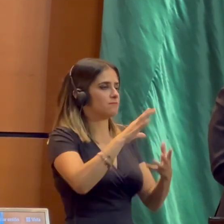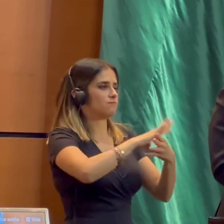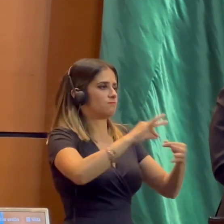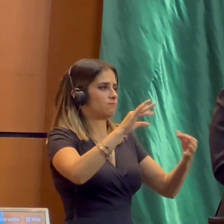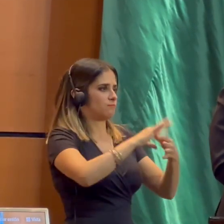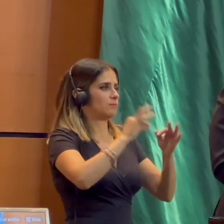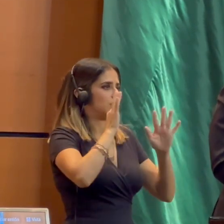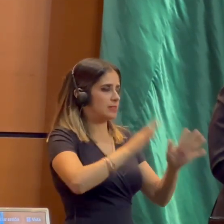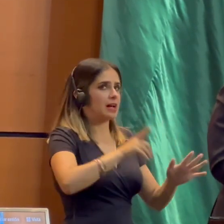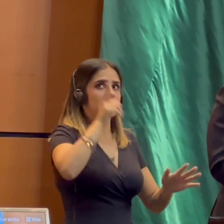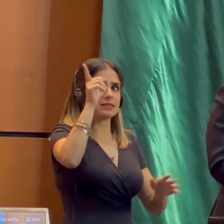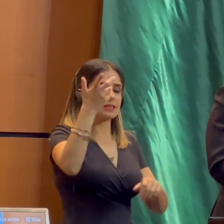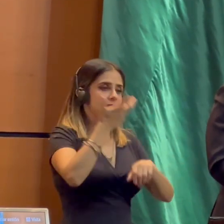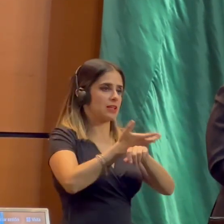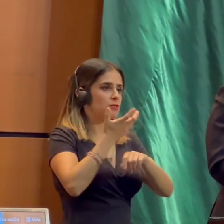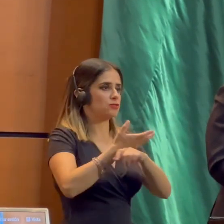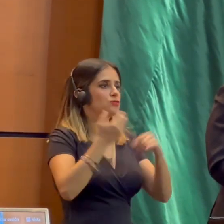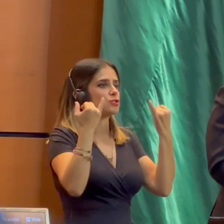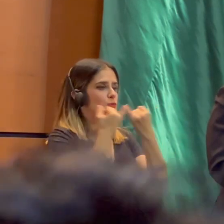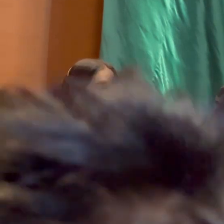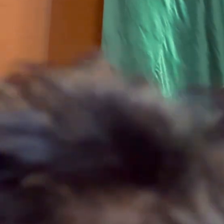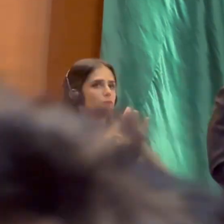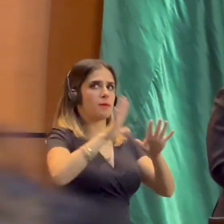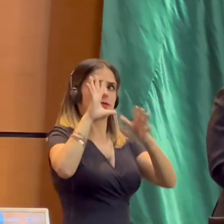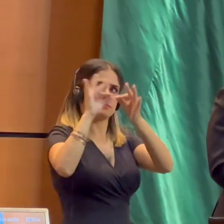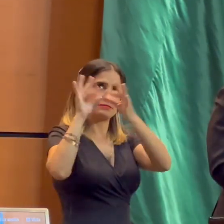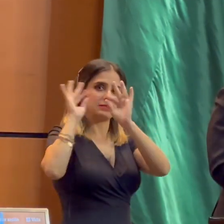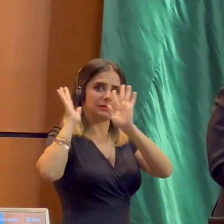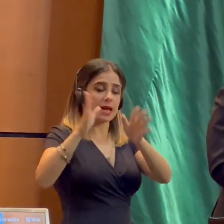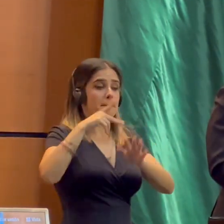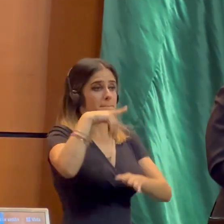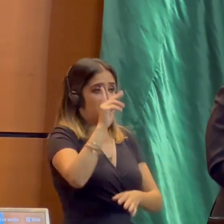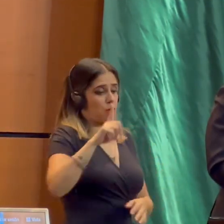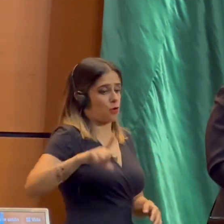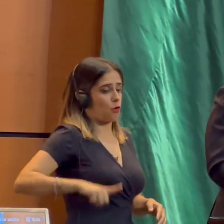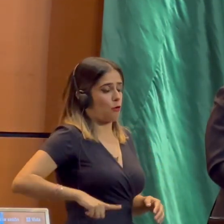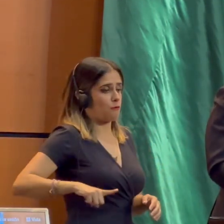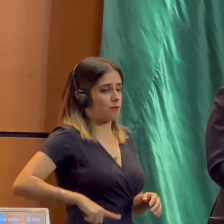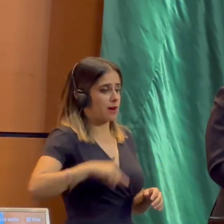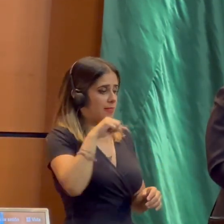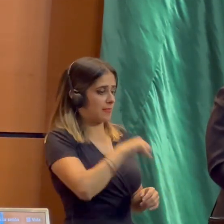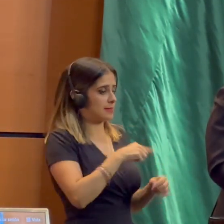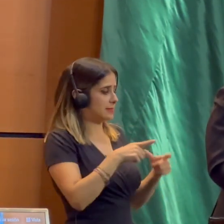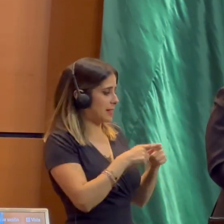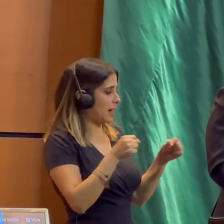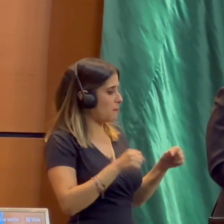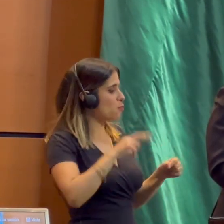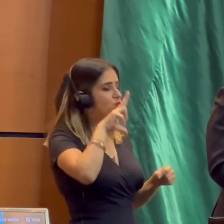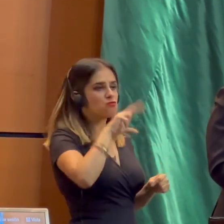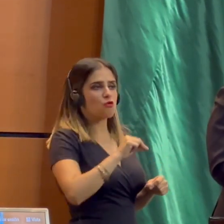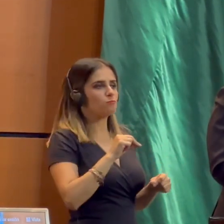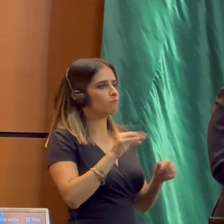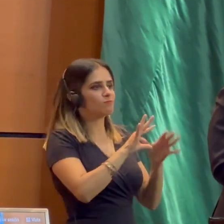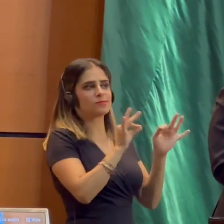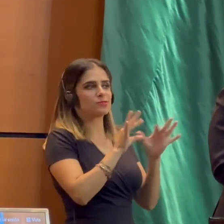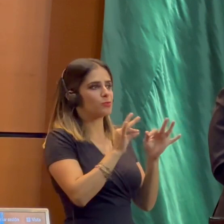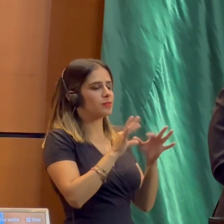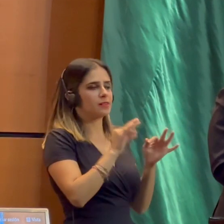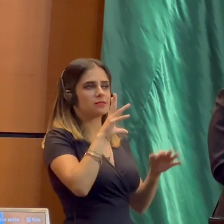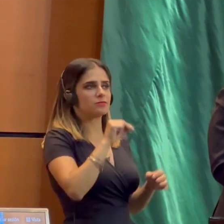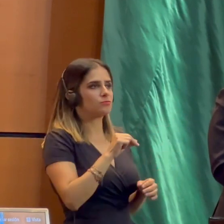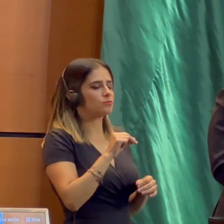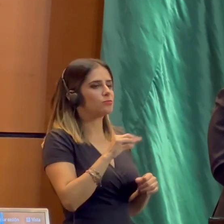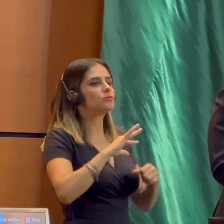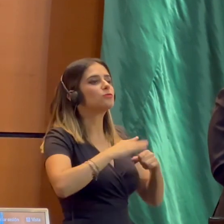ません。もしかしたら重力に逆らう原理が日本の研究者の発案でできているかもしれ